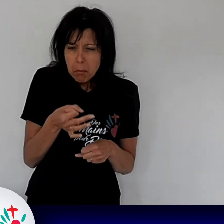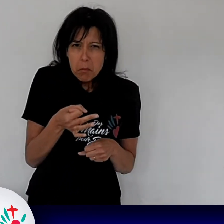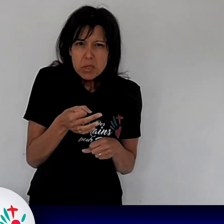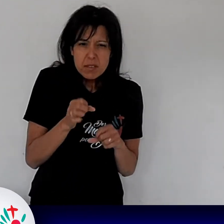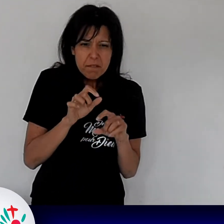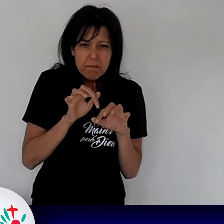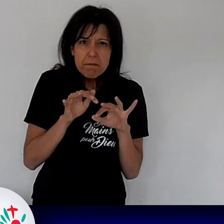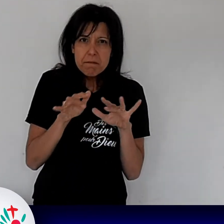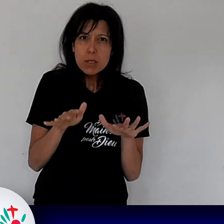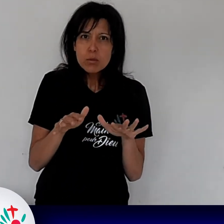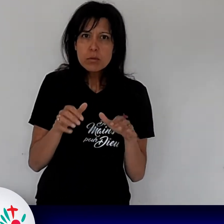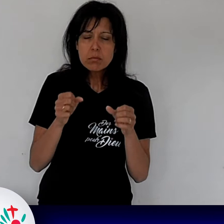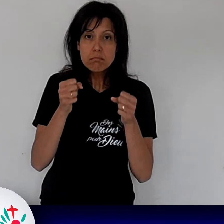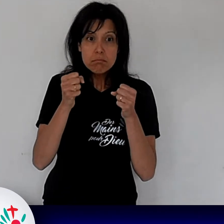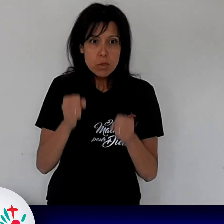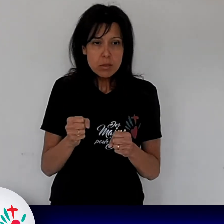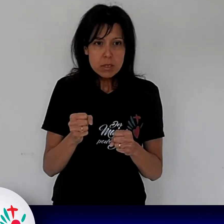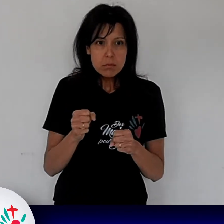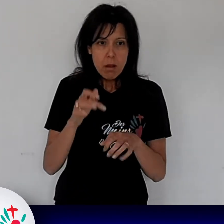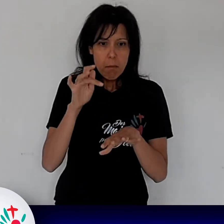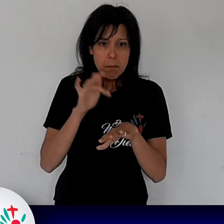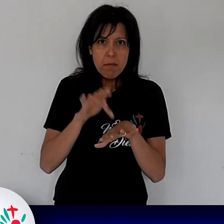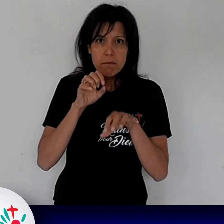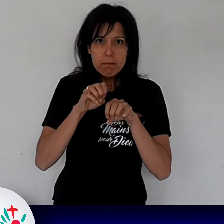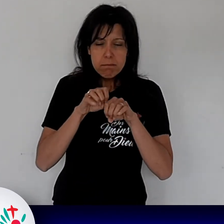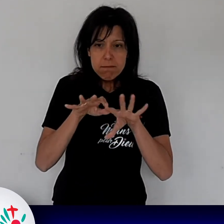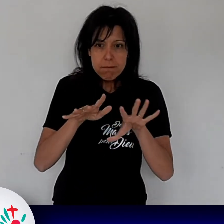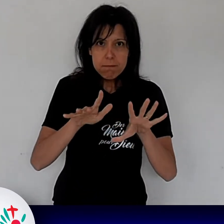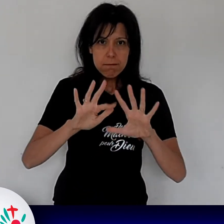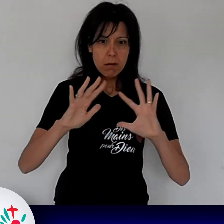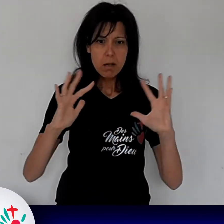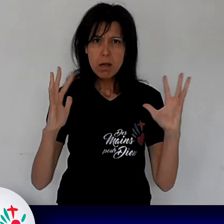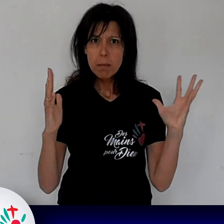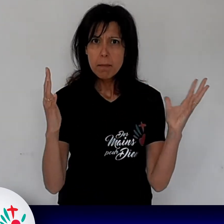entière. Une planète entière.